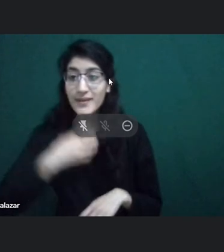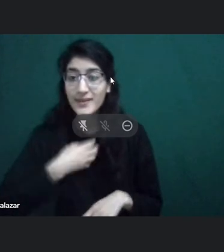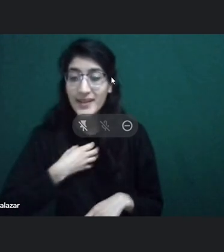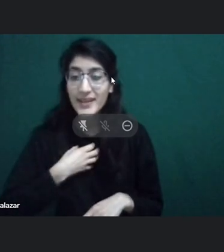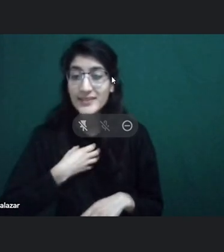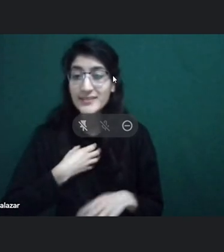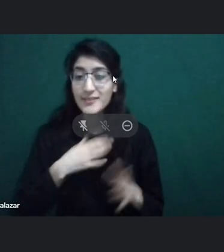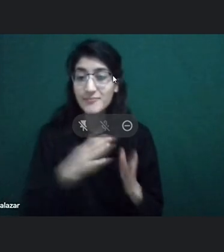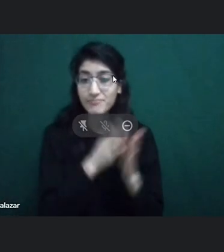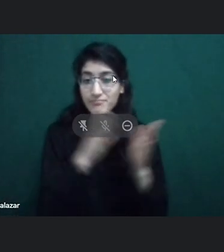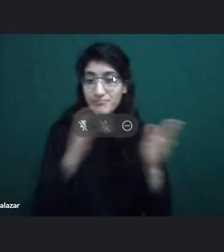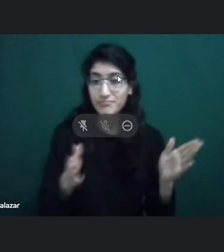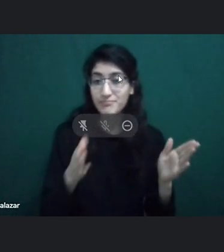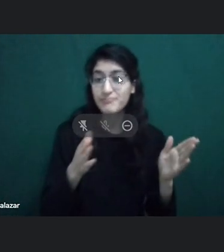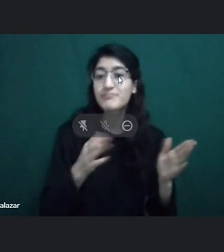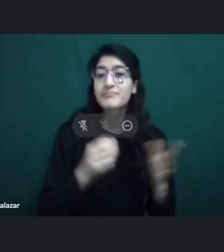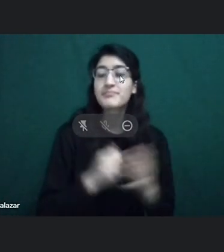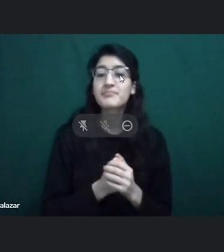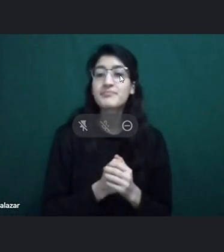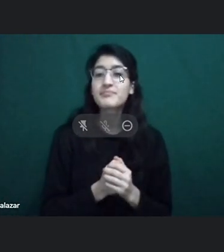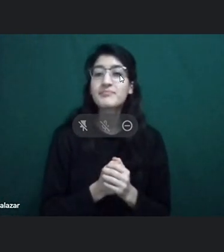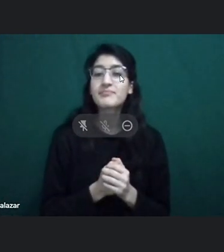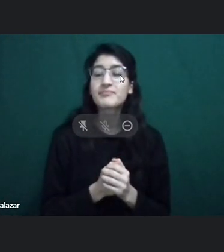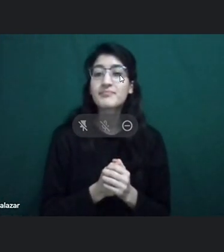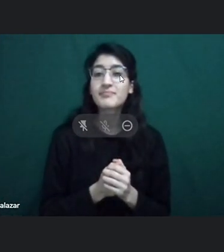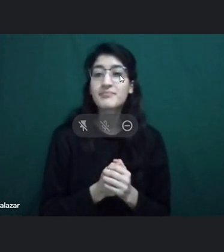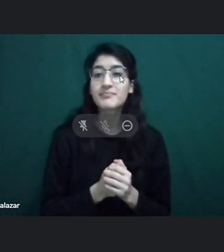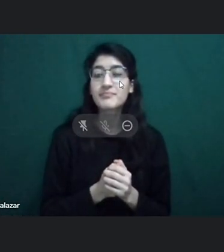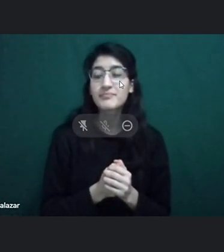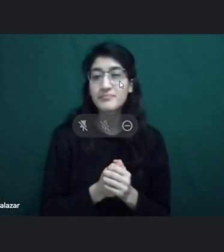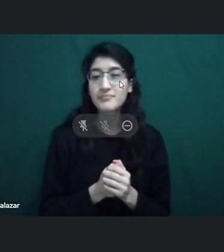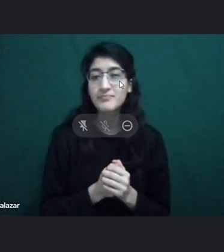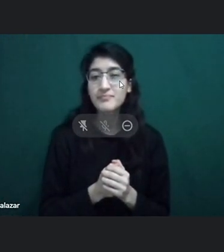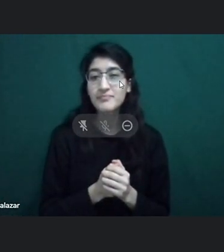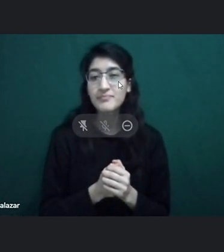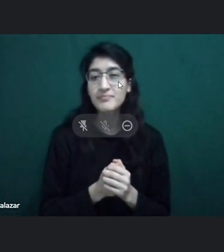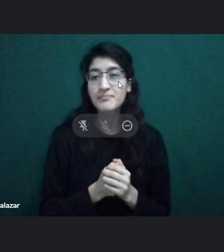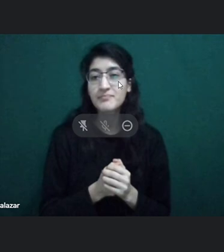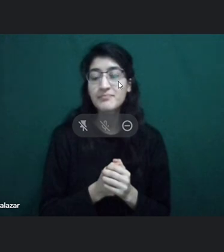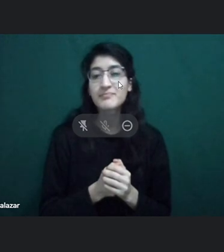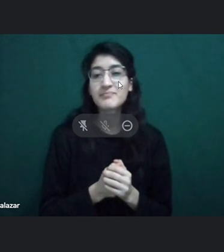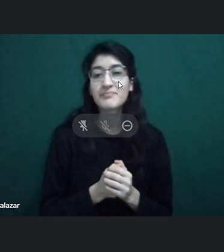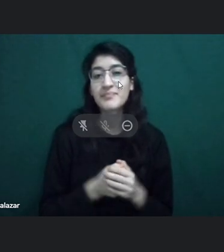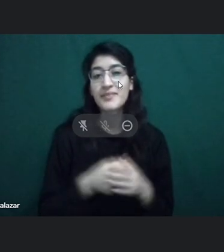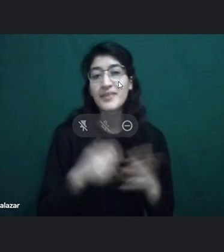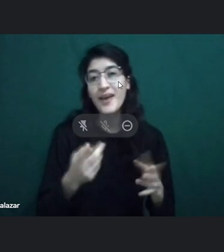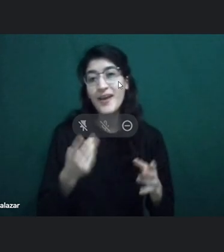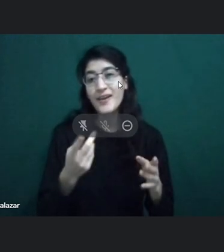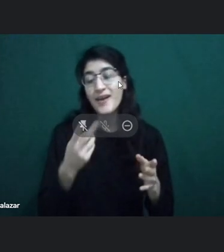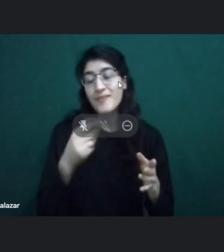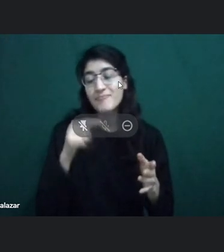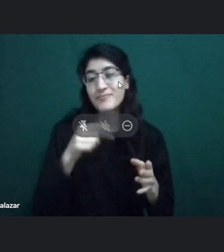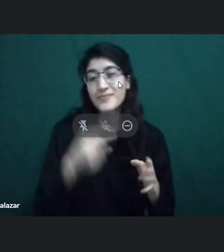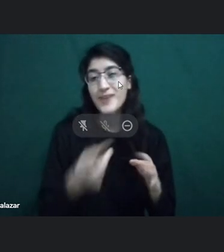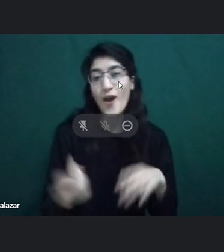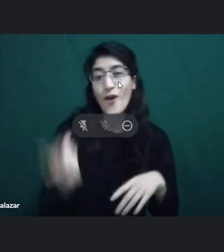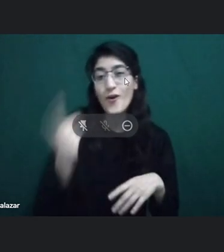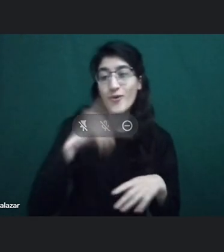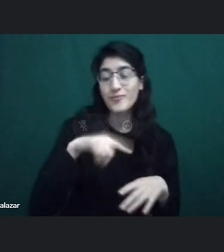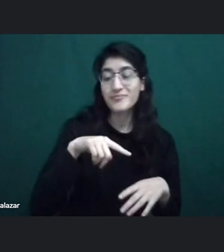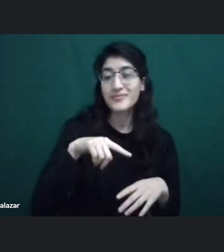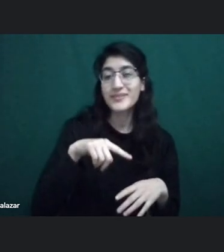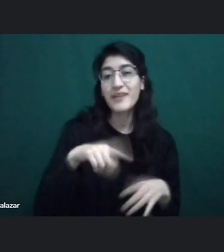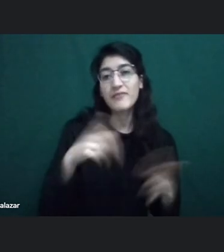retomar después de muchos días de no vernos por distintas razones, feriados,